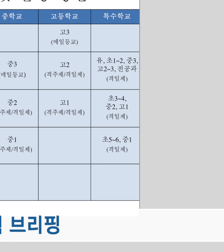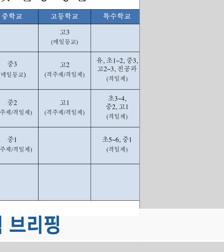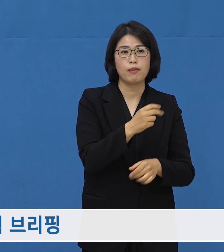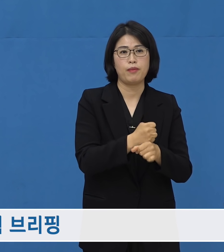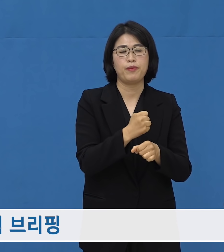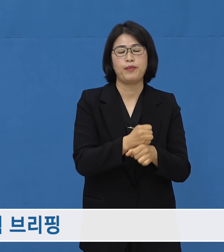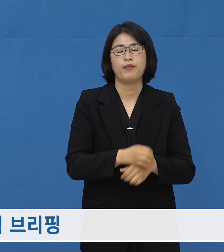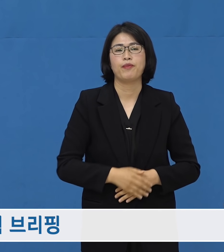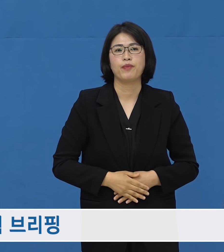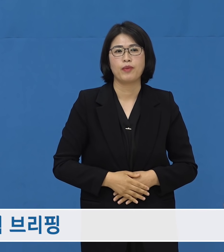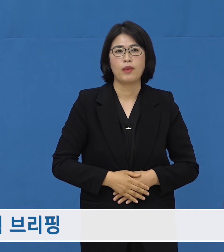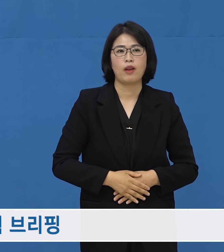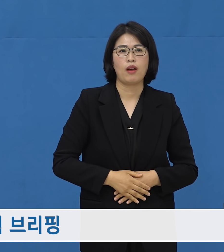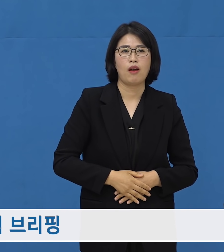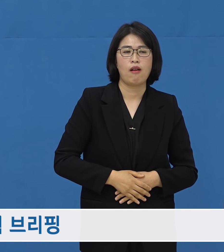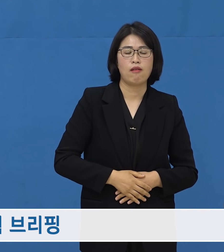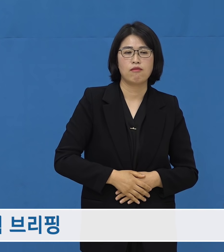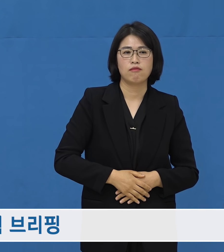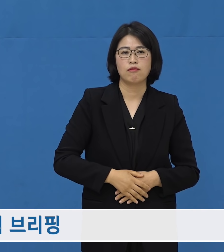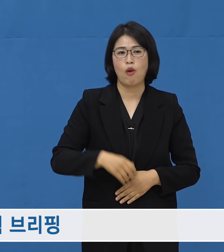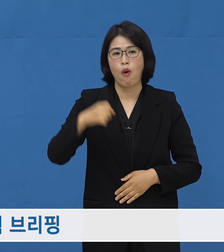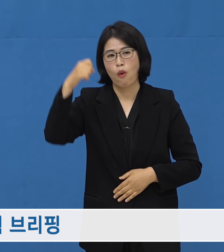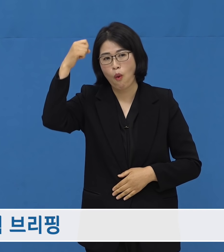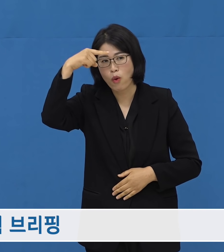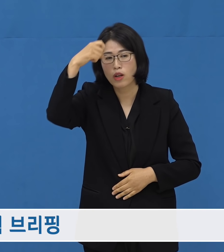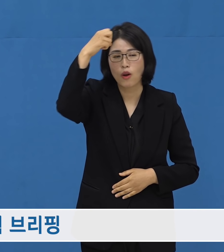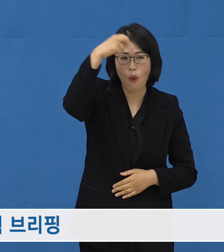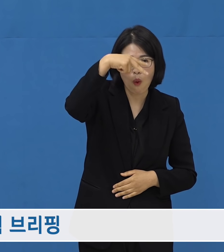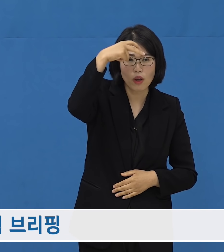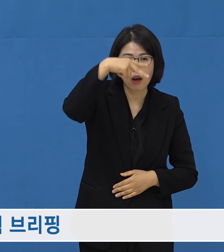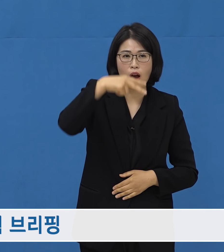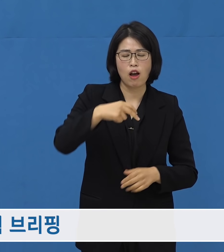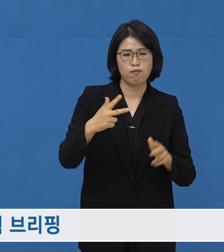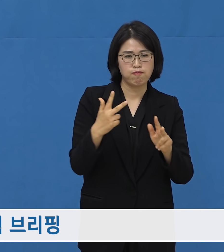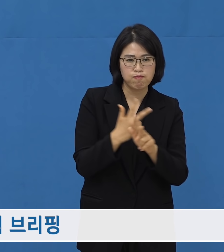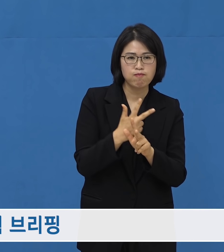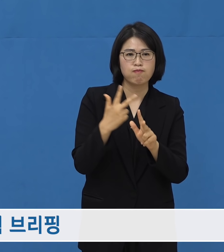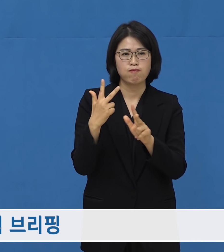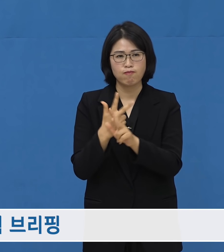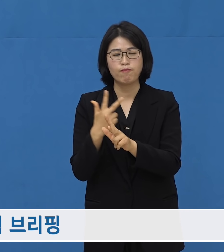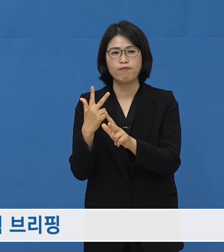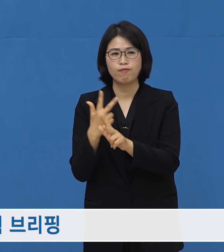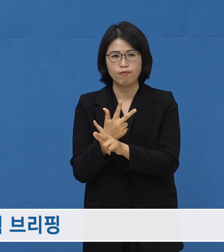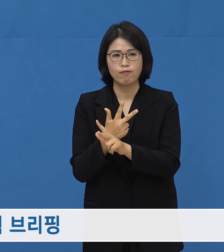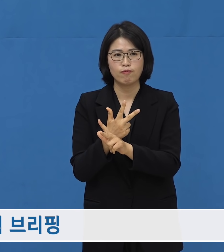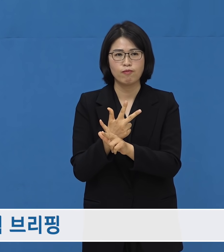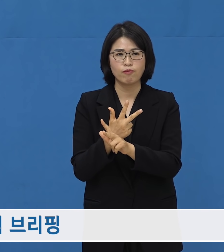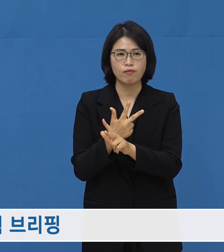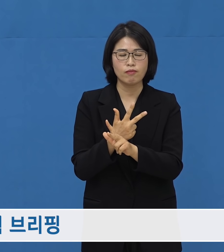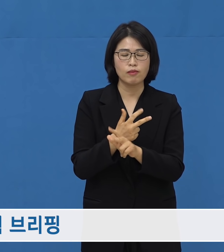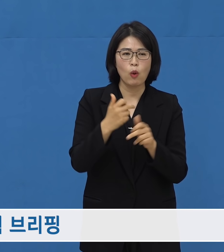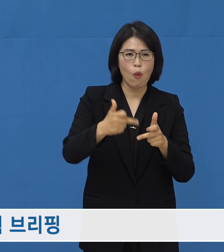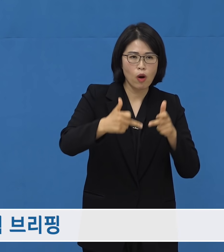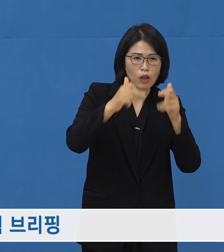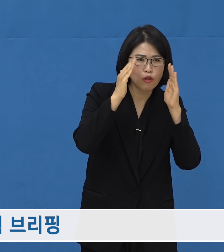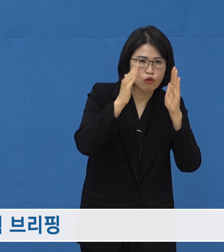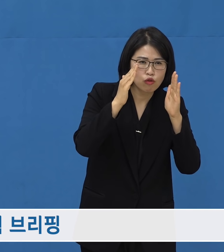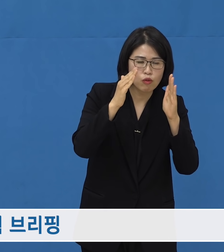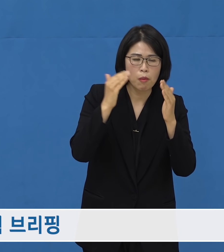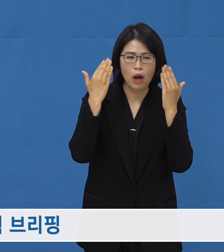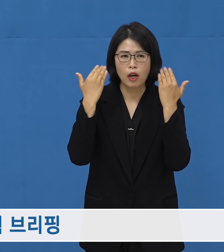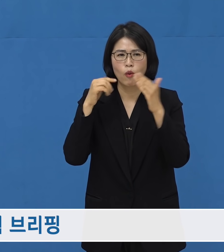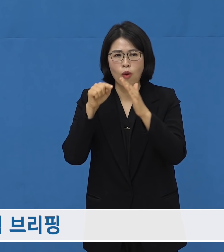이렇게 고1과 고2가 한 주 단위로 등교 수업과 원격 수업을 교차하여